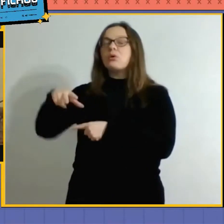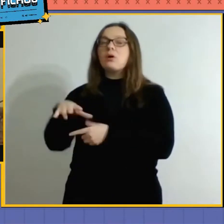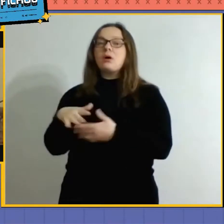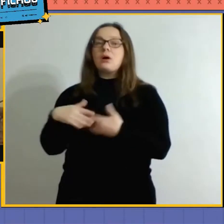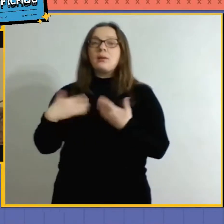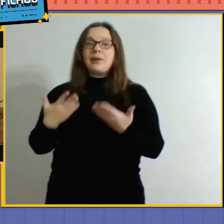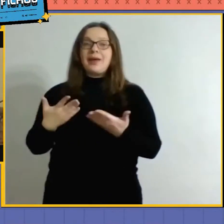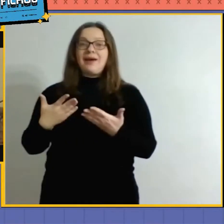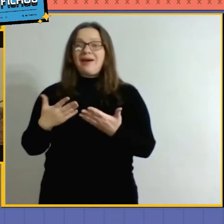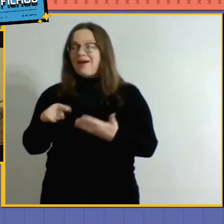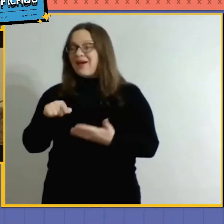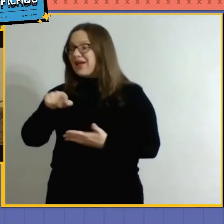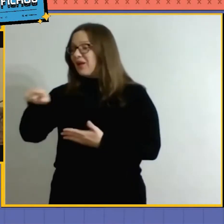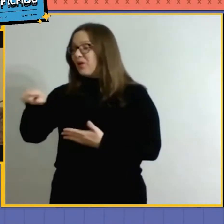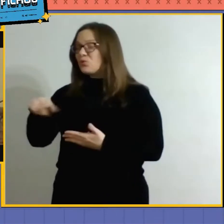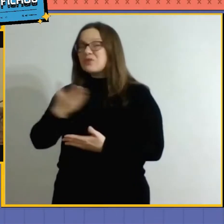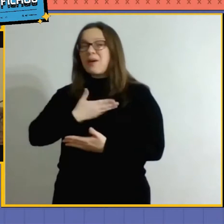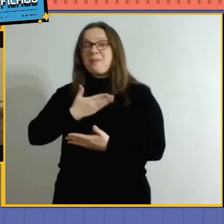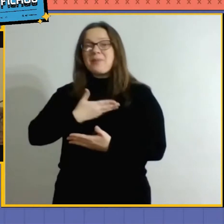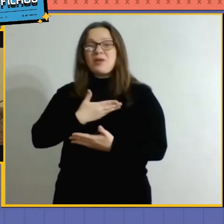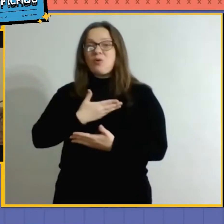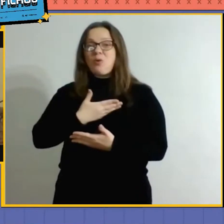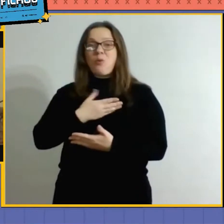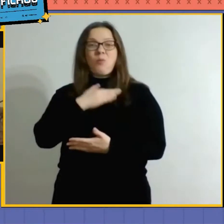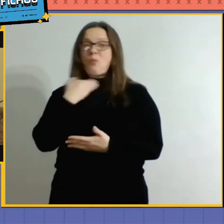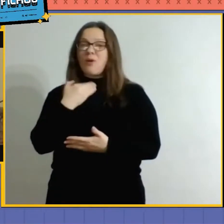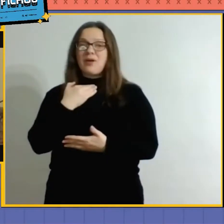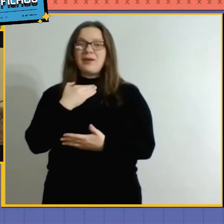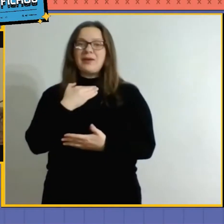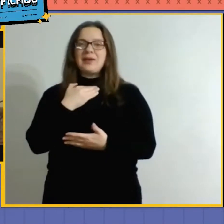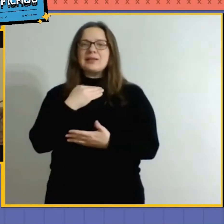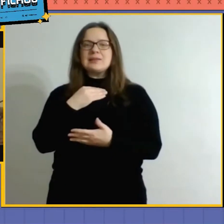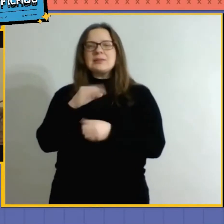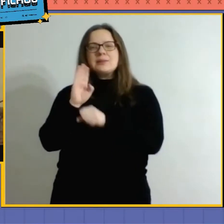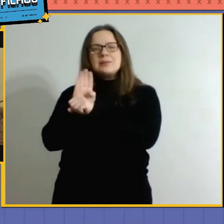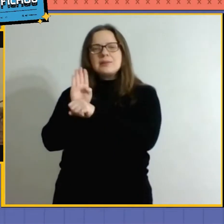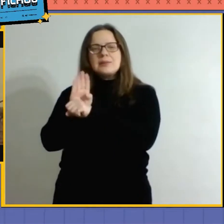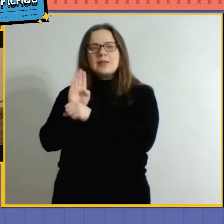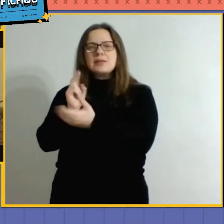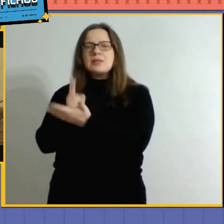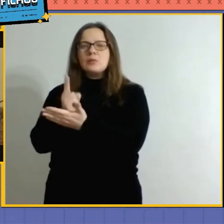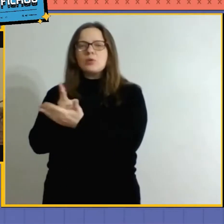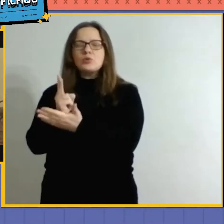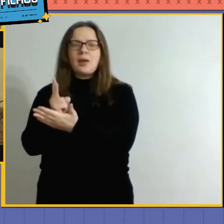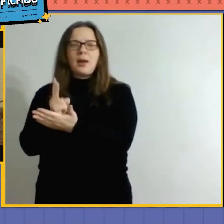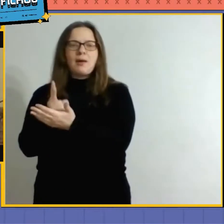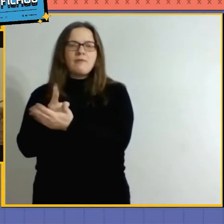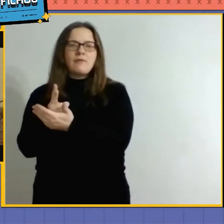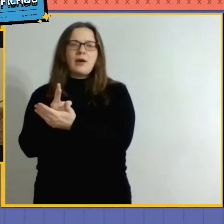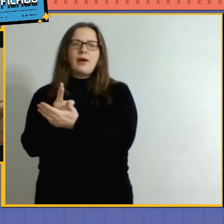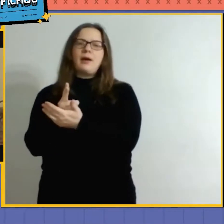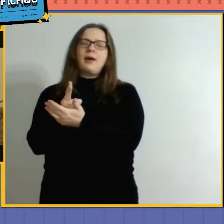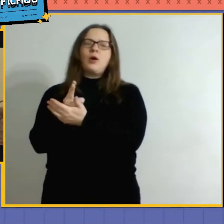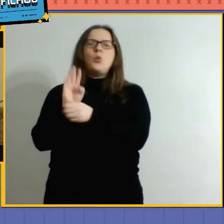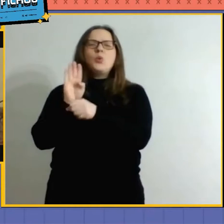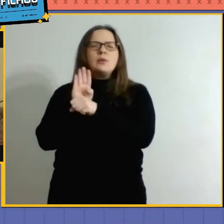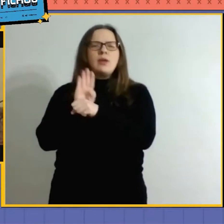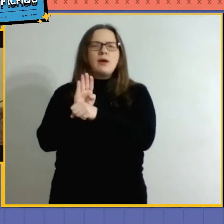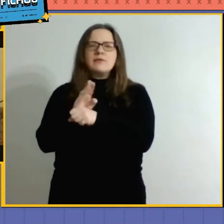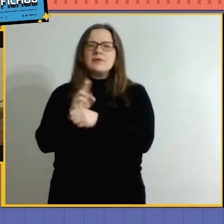de seus colegas fosse morto e nem um japonês e lá tirava um lugar é neutro né Essa era a forma como ele